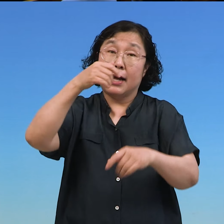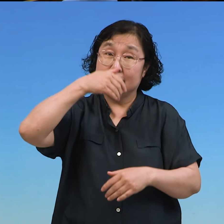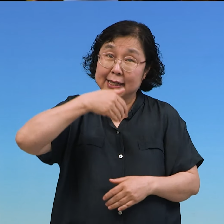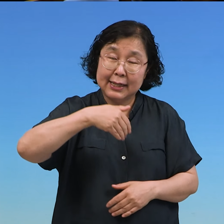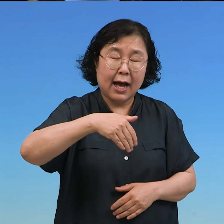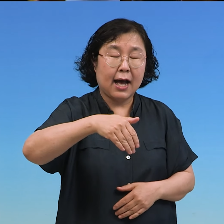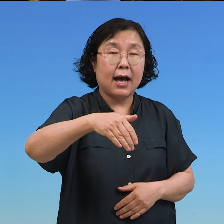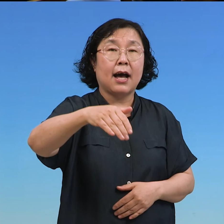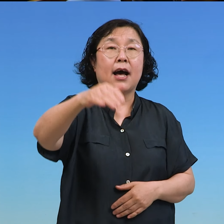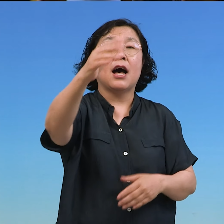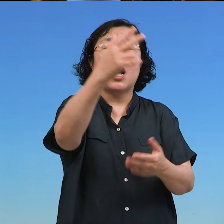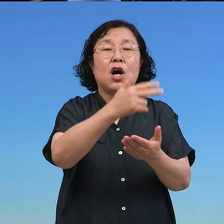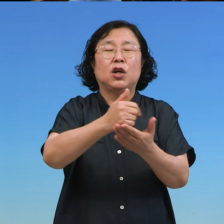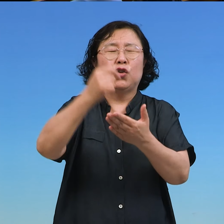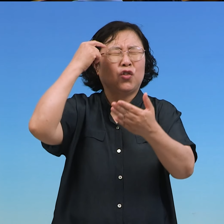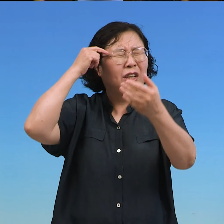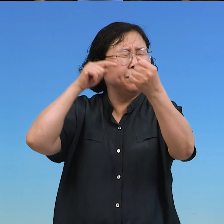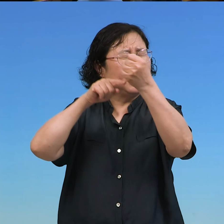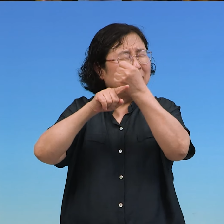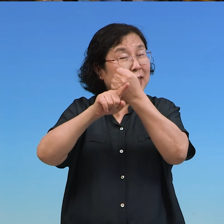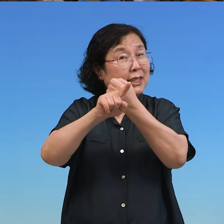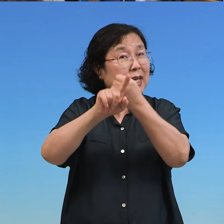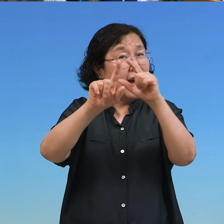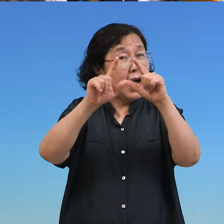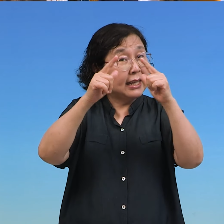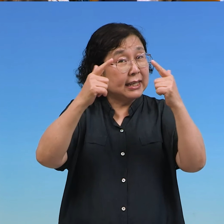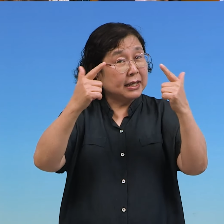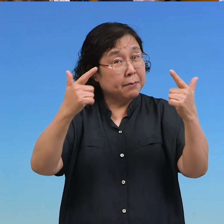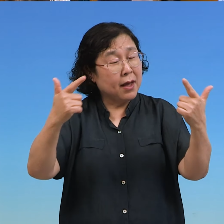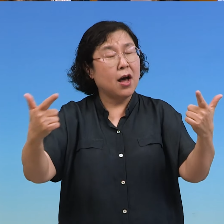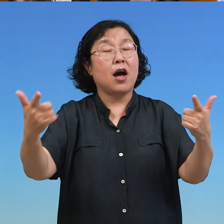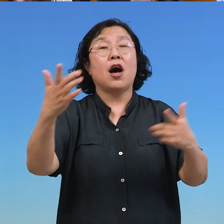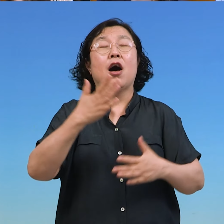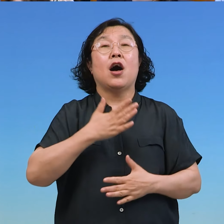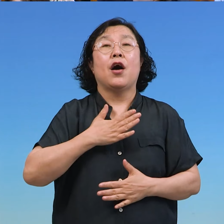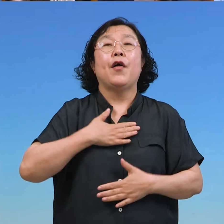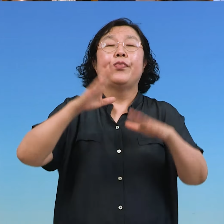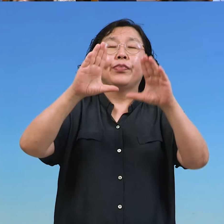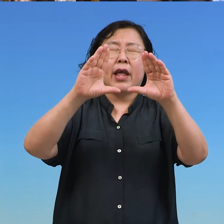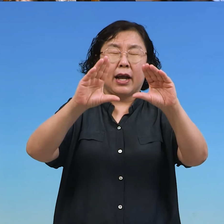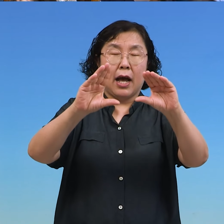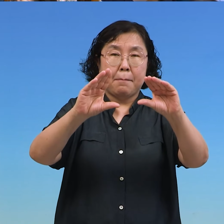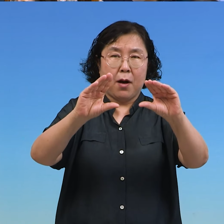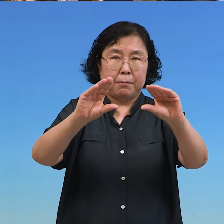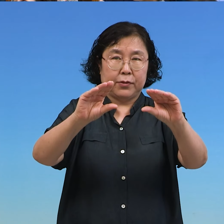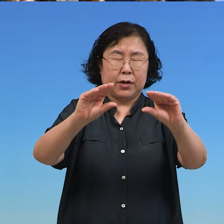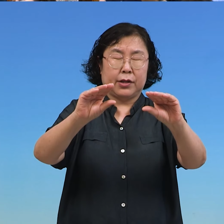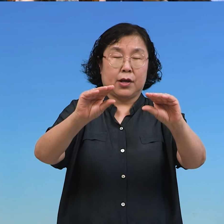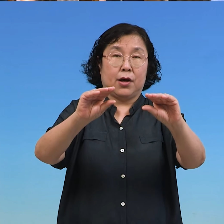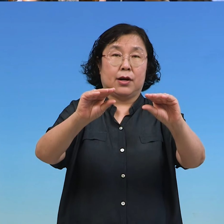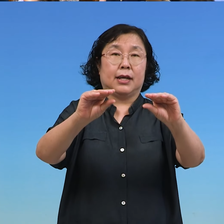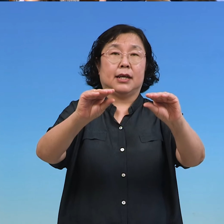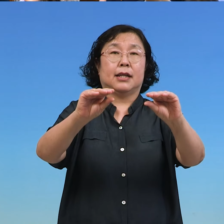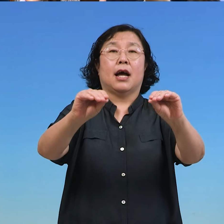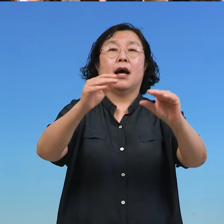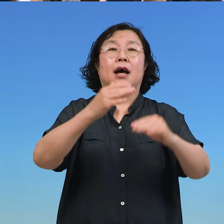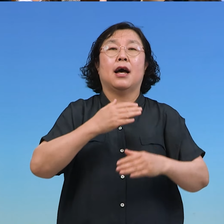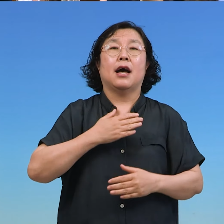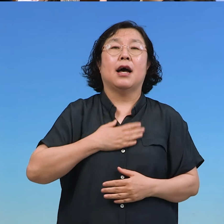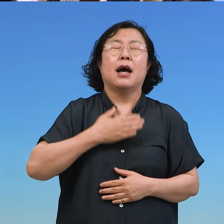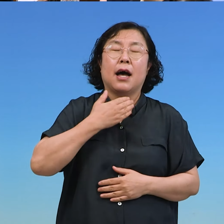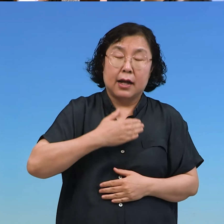주님 뜻이 아니면 내가 멈춰서리다 내가 멈춰서리다